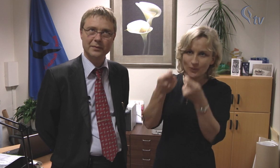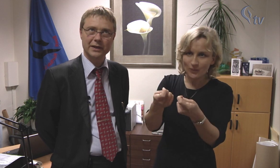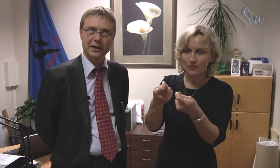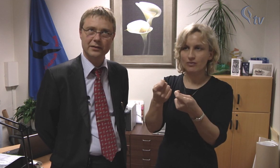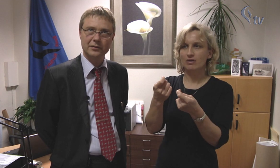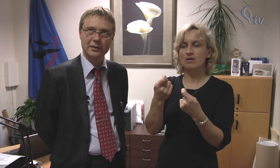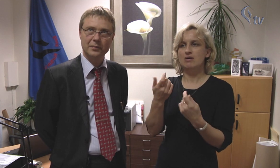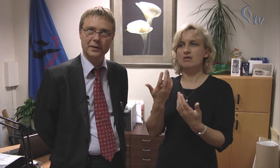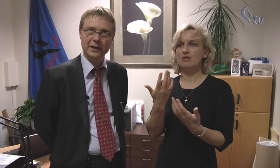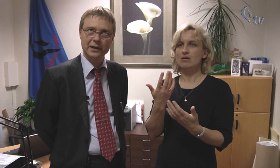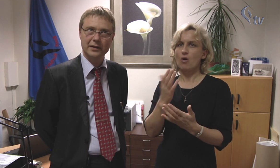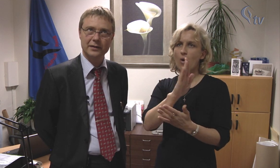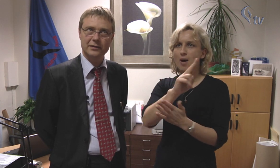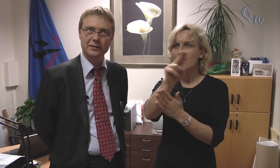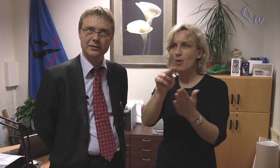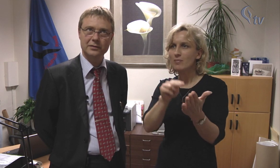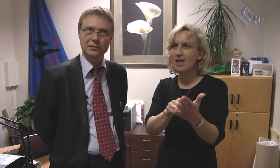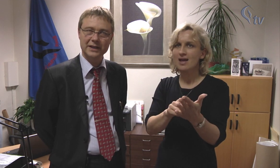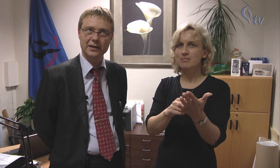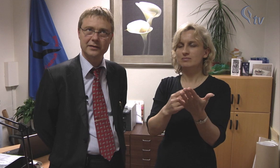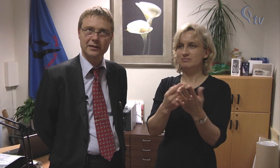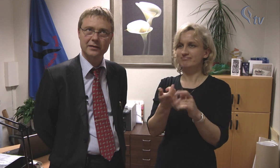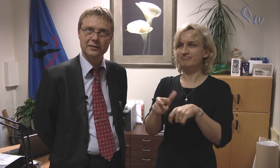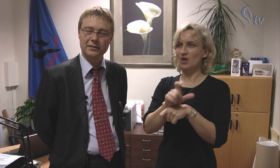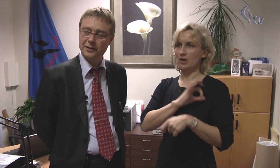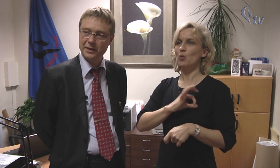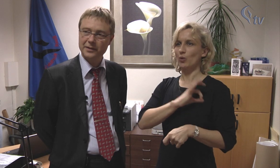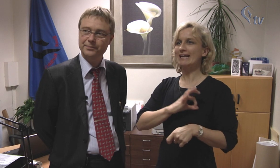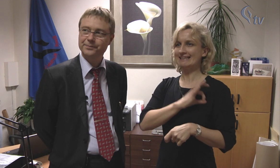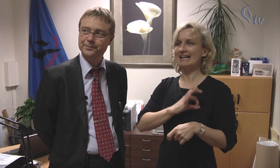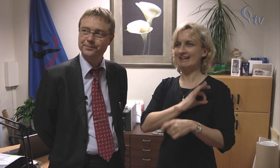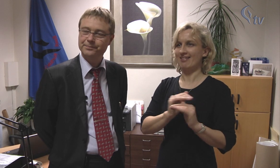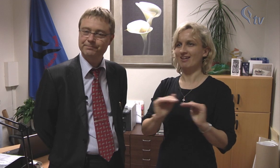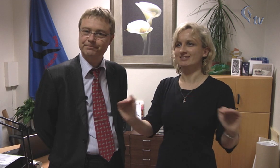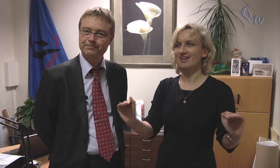probleemidele tuleb läheneda just juriidilisel tasemel.